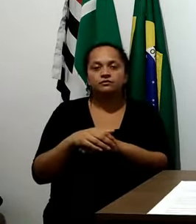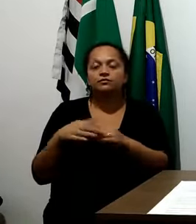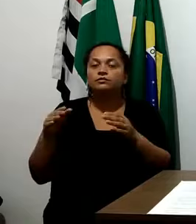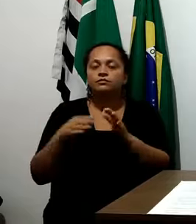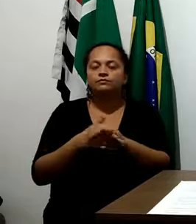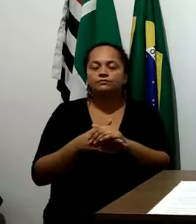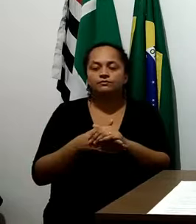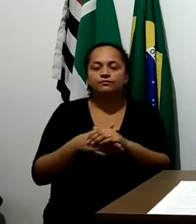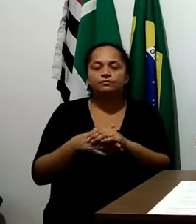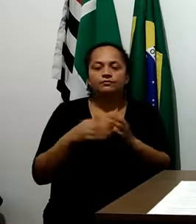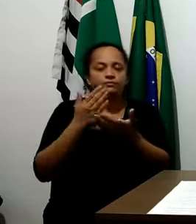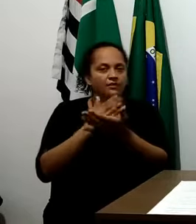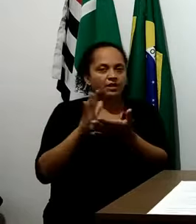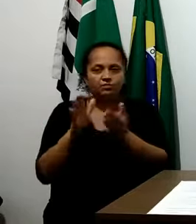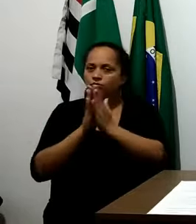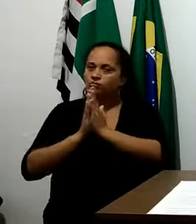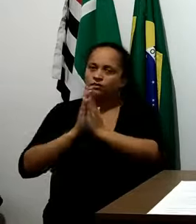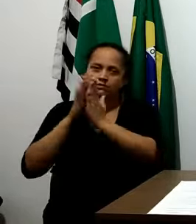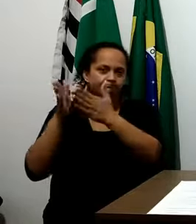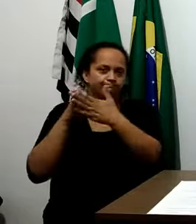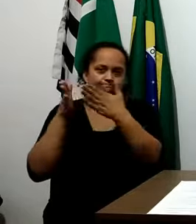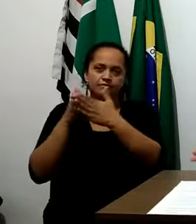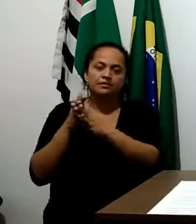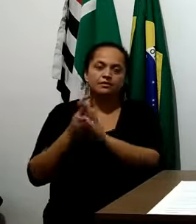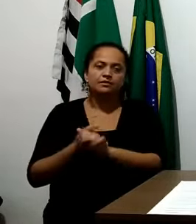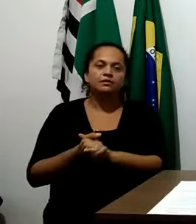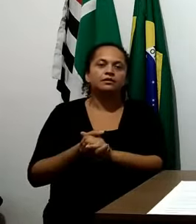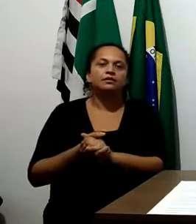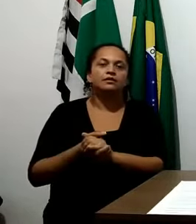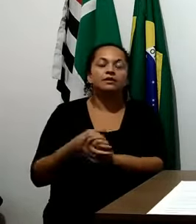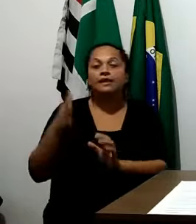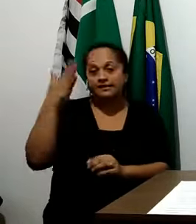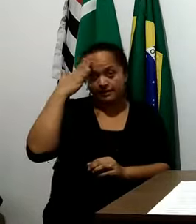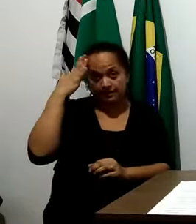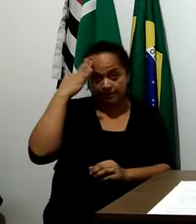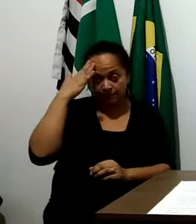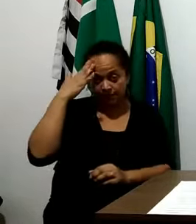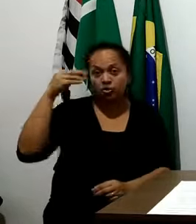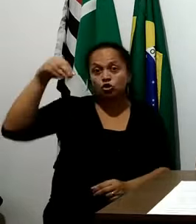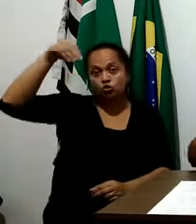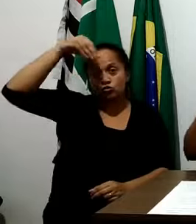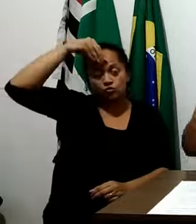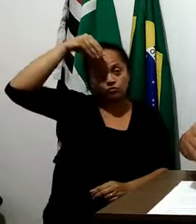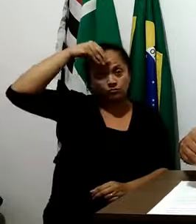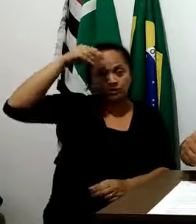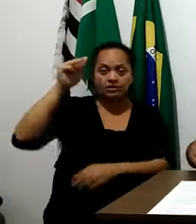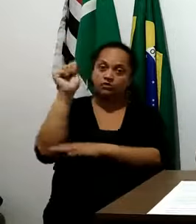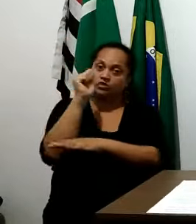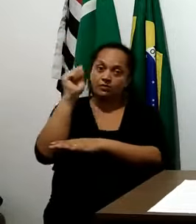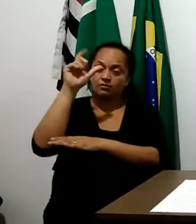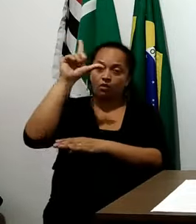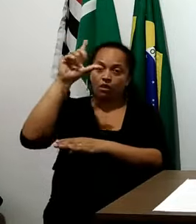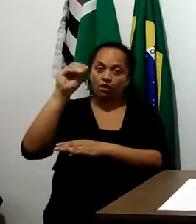ao seu lugar. E aí nós sabemos que Ló saiu que ele saiu